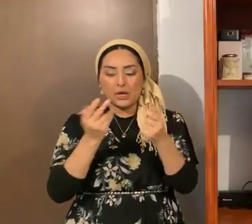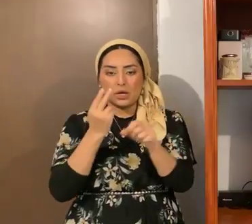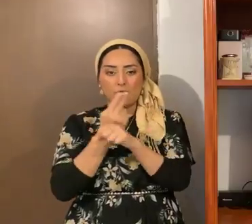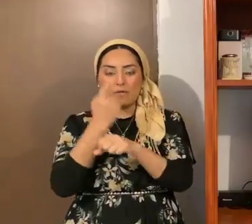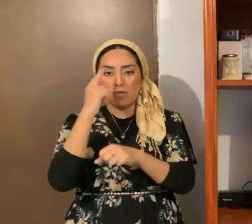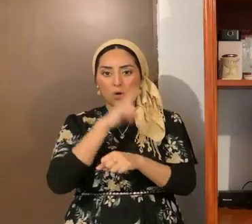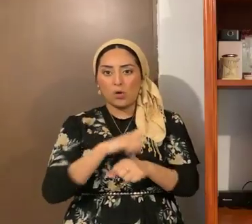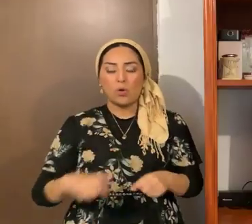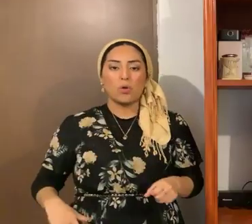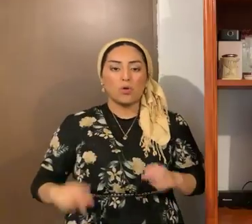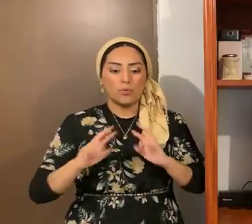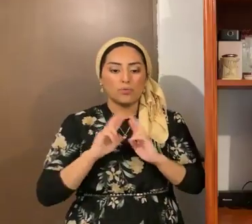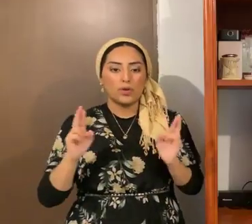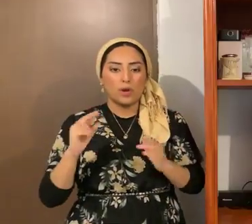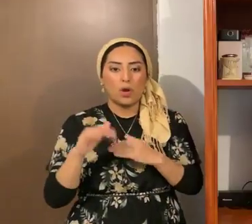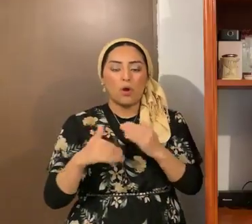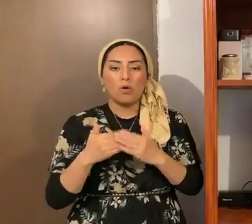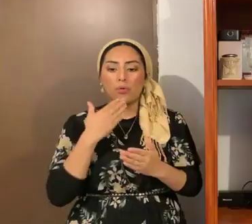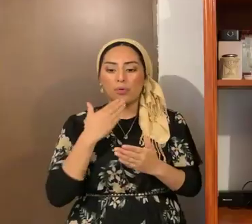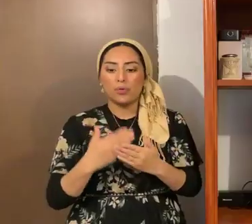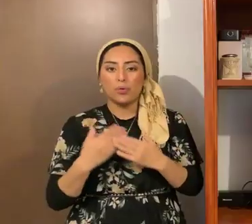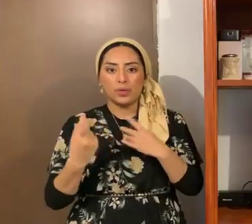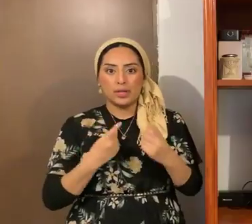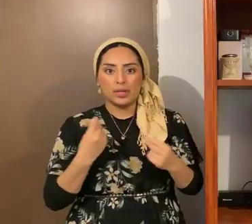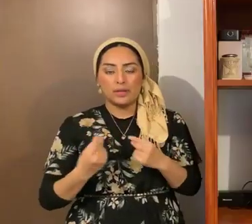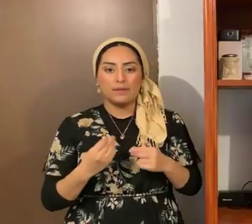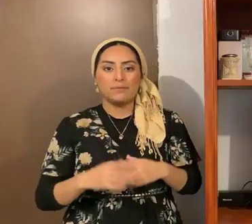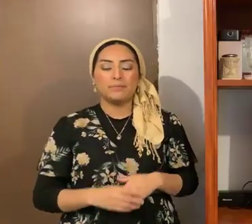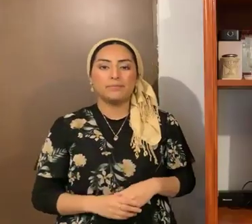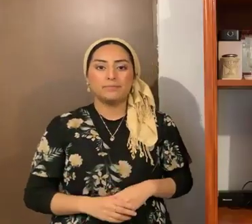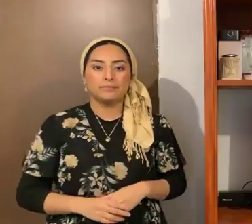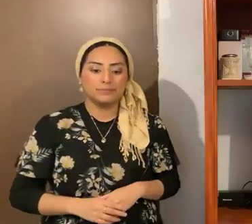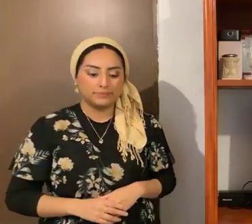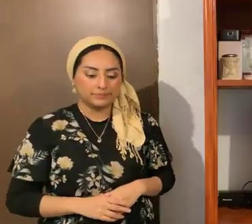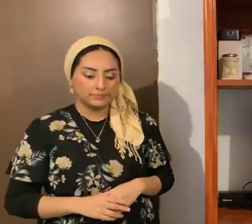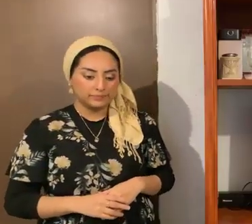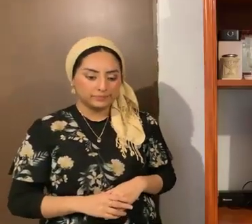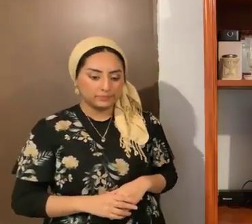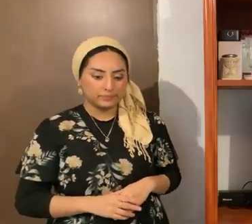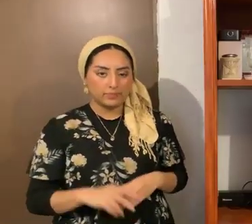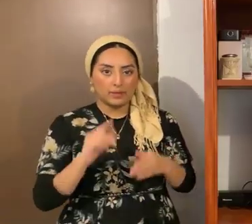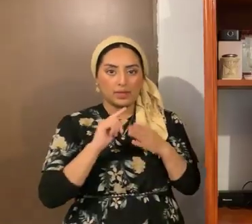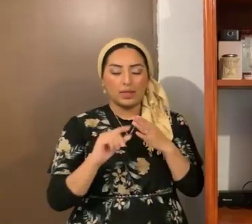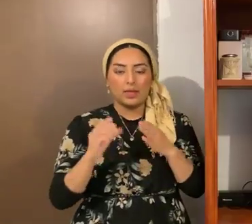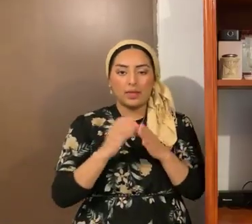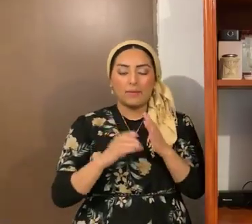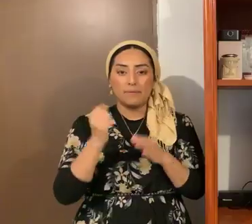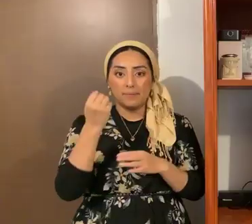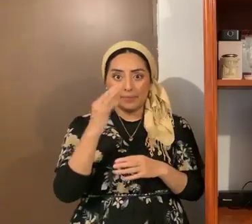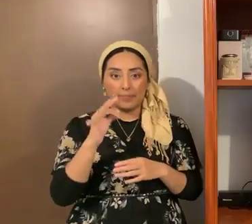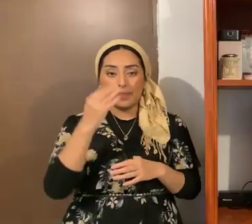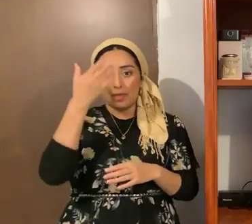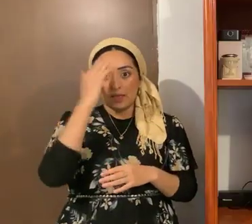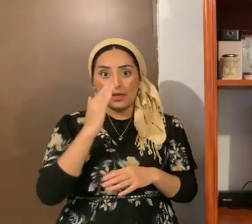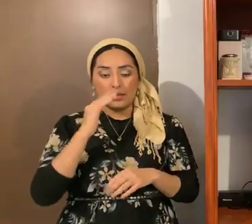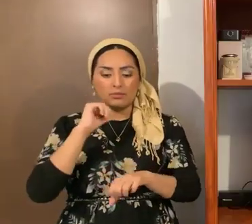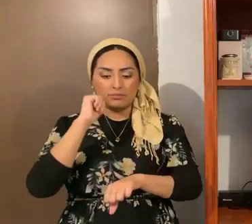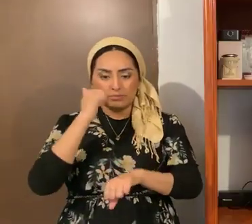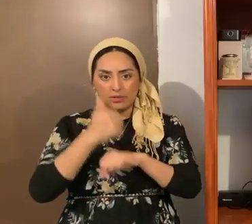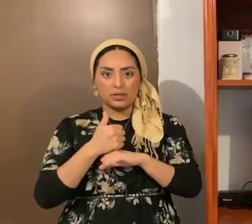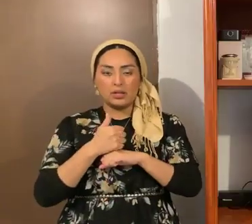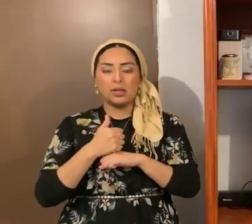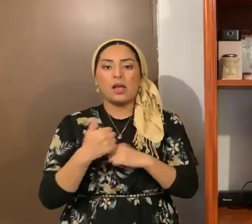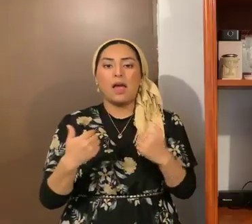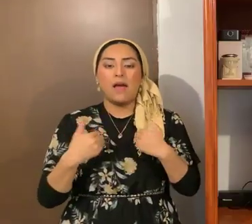y dispuesto para toda buena obra. Aleluya. Entonces vamos a ver varias cosas. El 19, pero el fundamento de Elohim está firme,